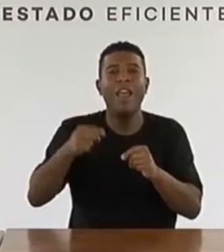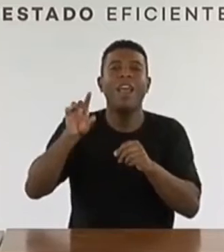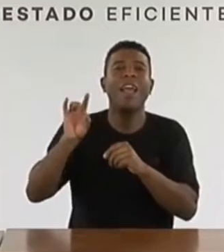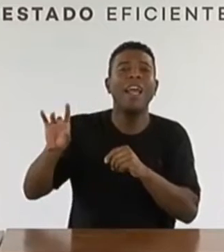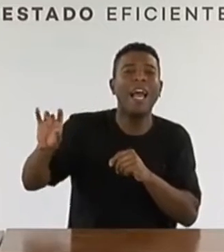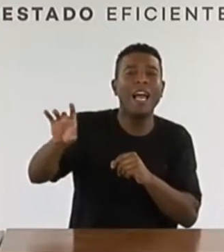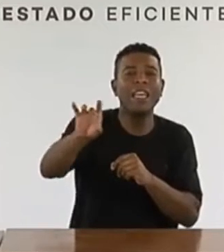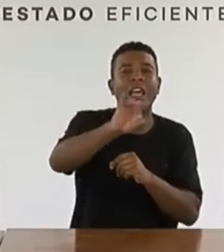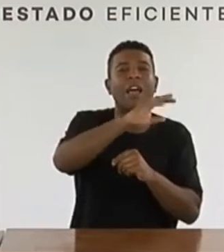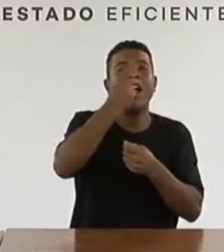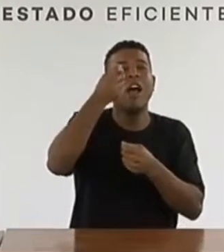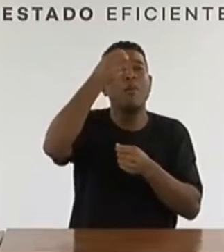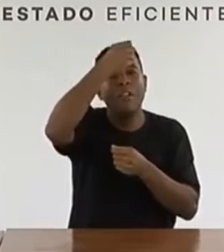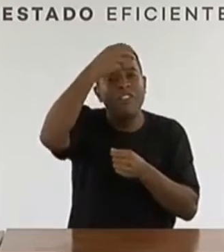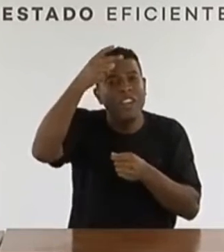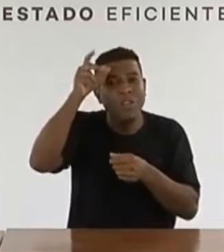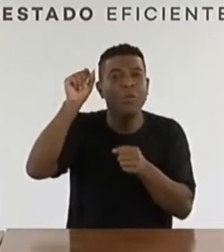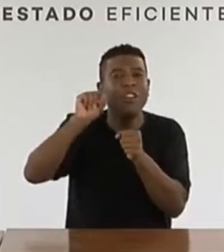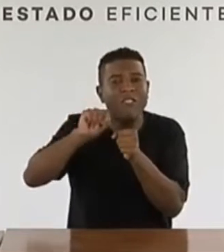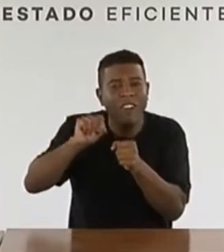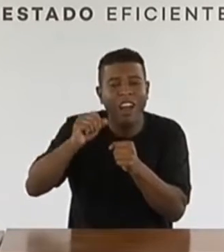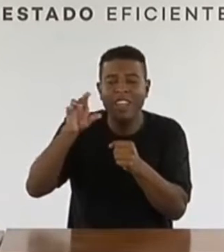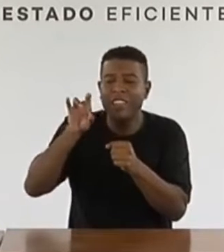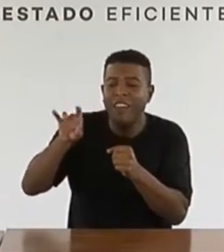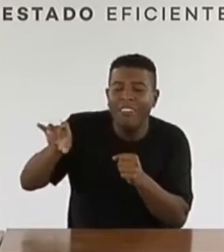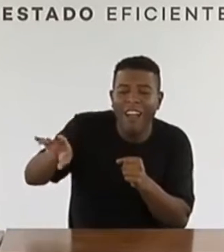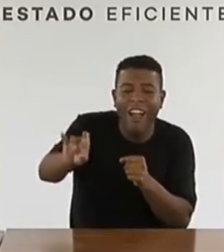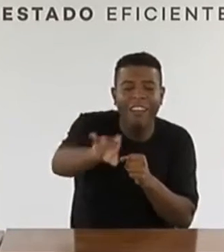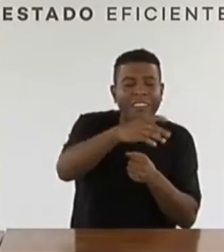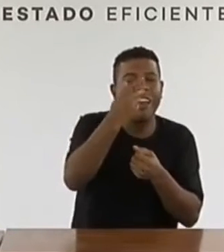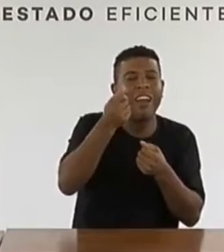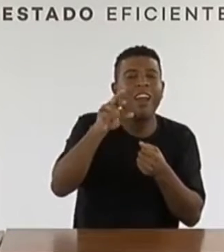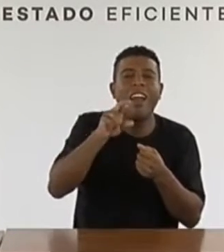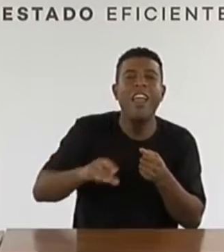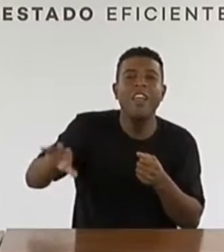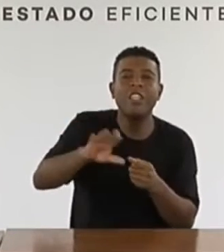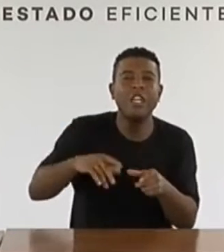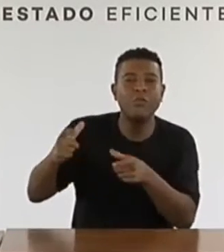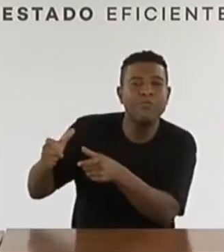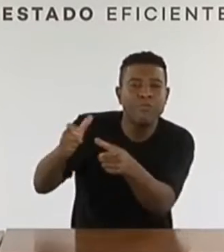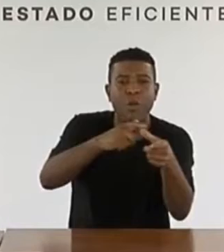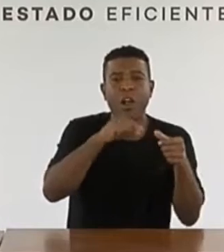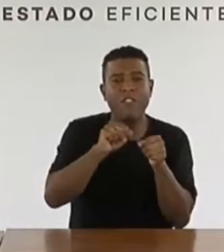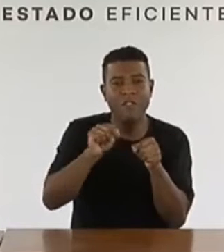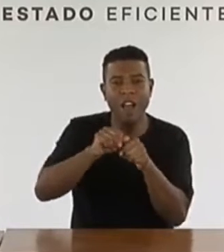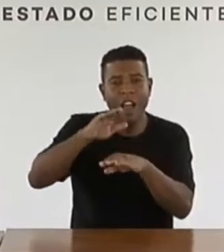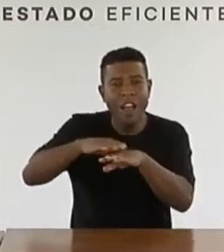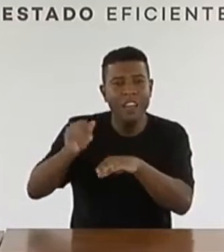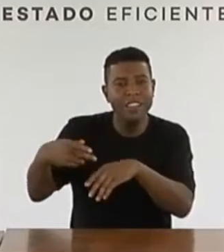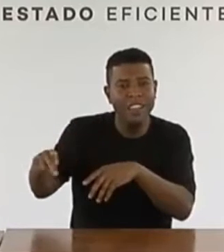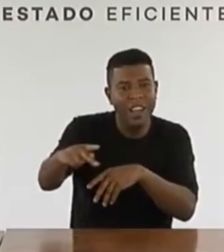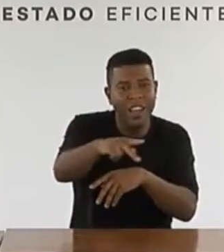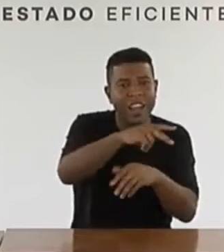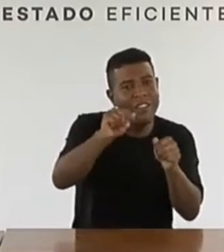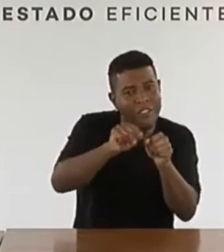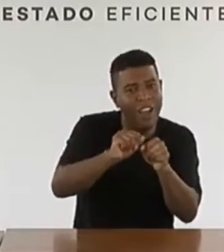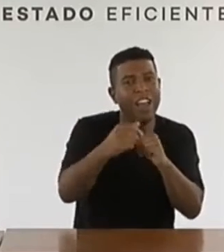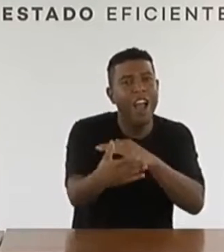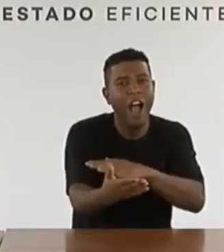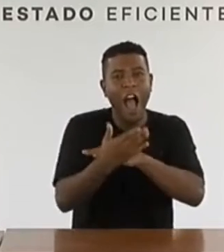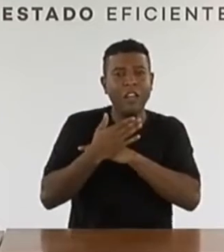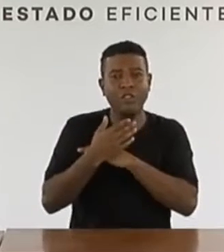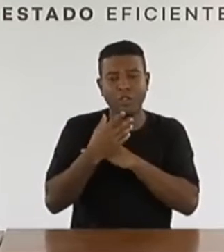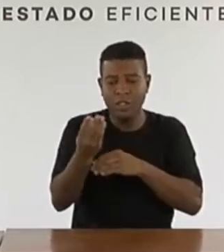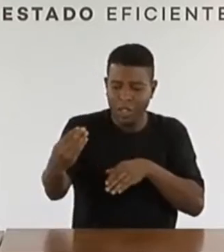cada prefeitura faz, do que cada região faz. Então, tem várias variáveis, várias ações que interferem